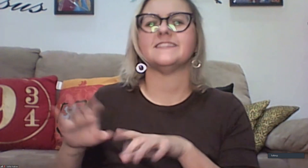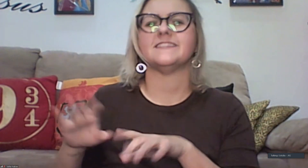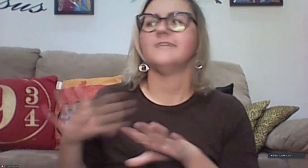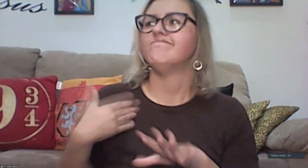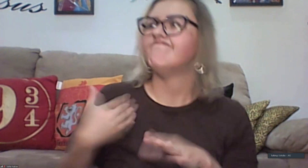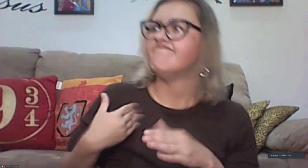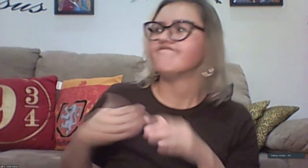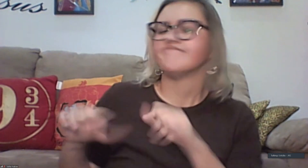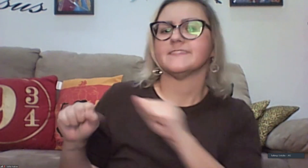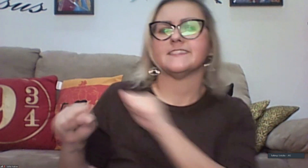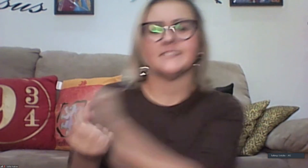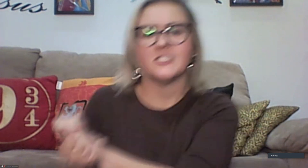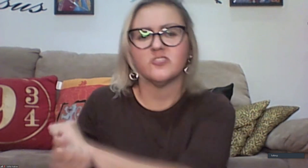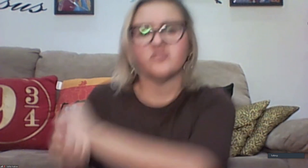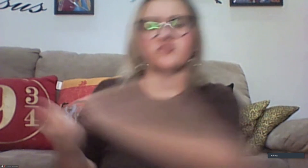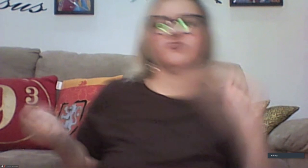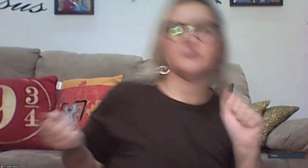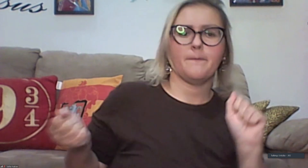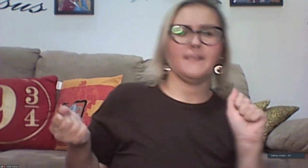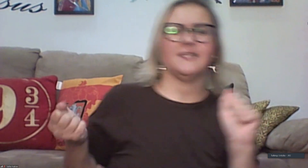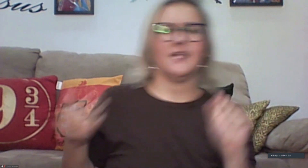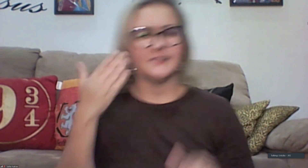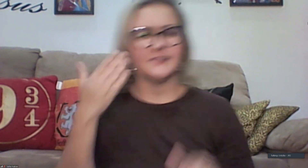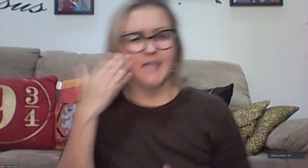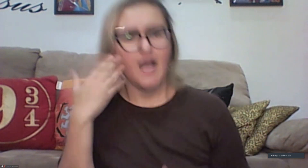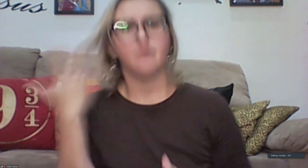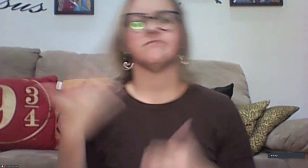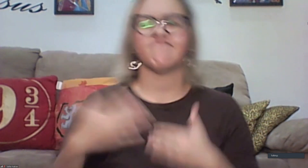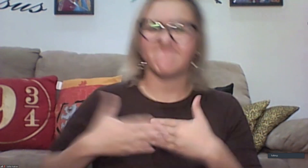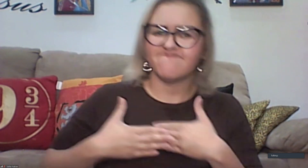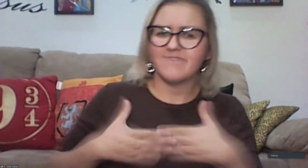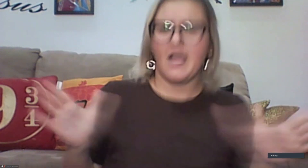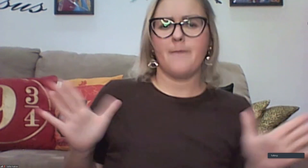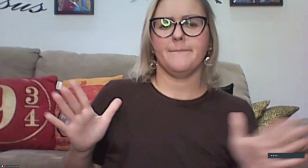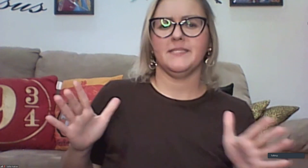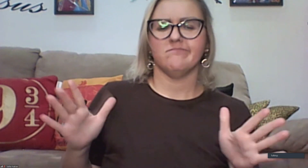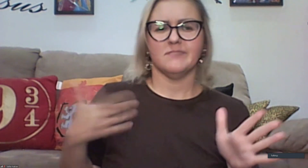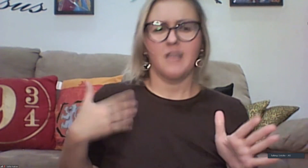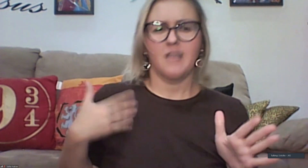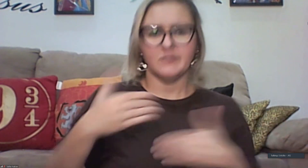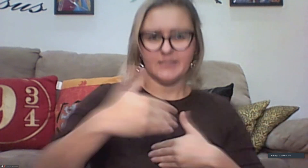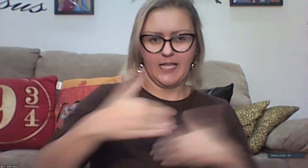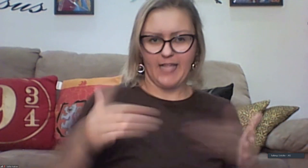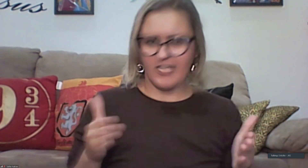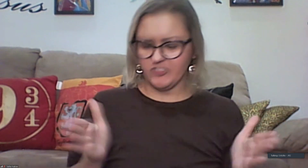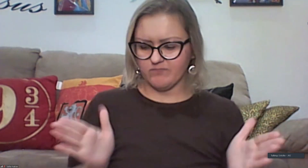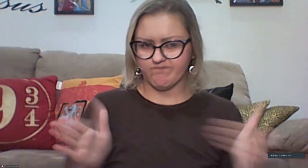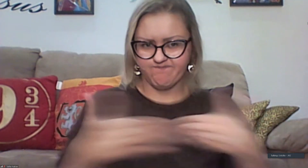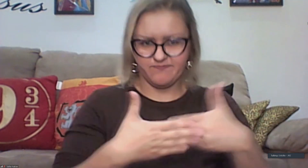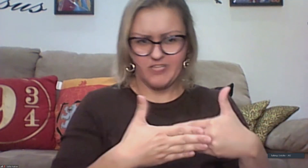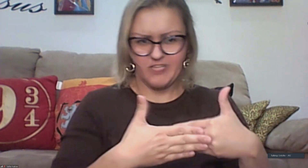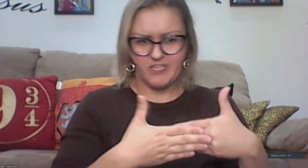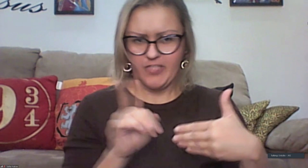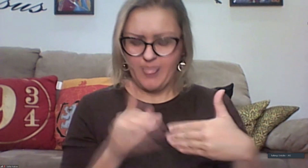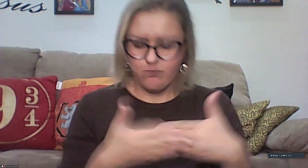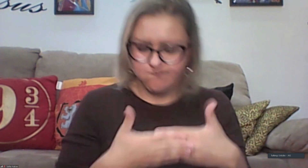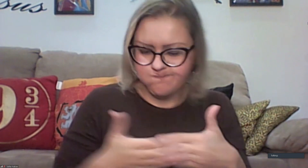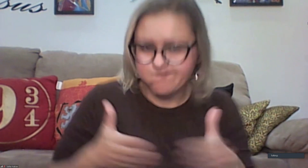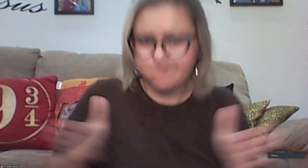buscar formas, sabe? Sair assim, abrir os seus horizontes, sair dessa caixinha, não ficar dentro